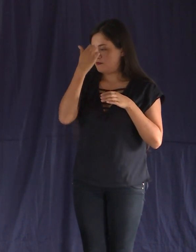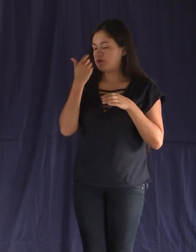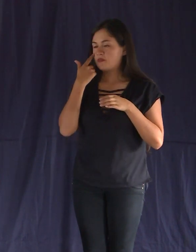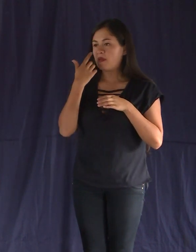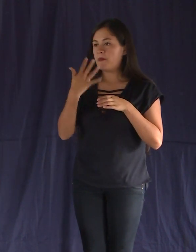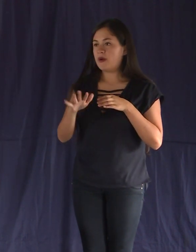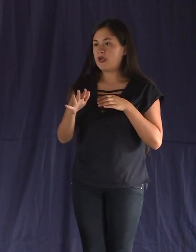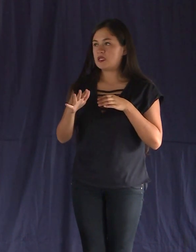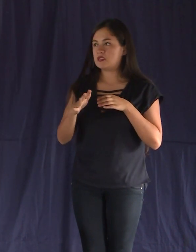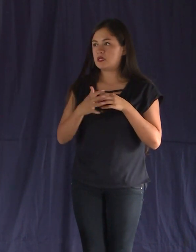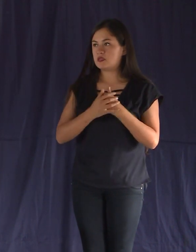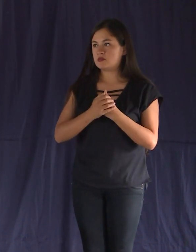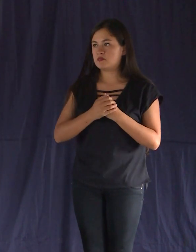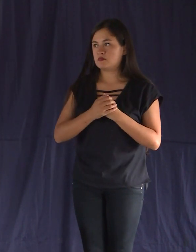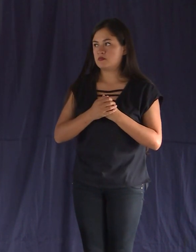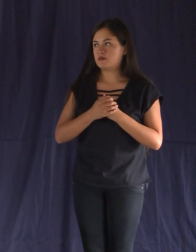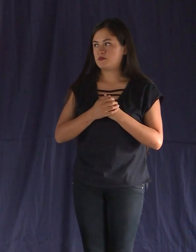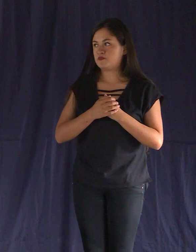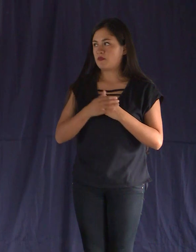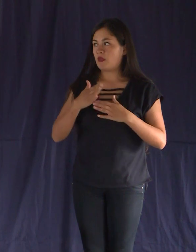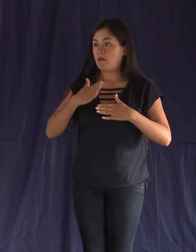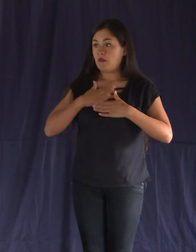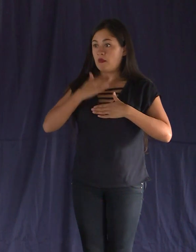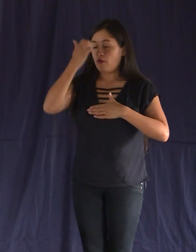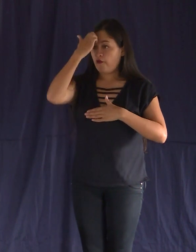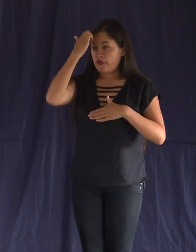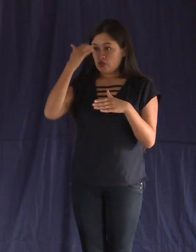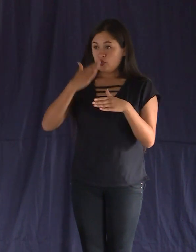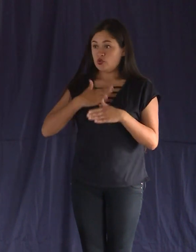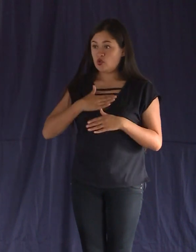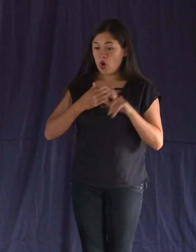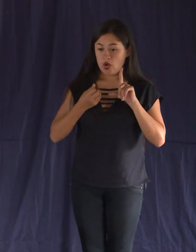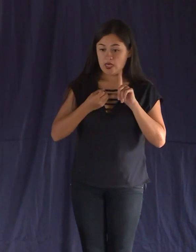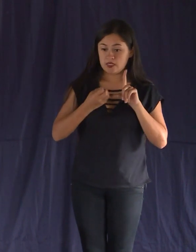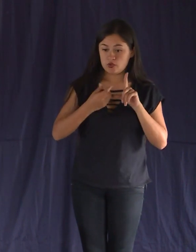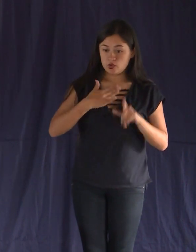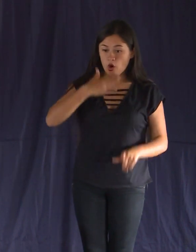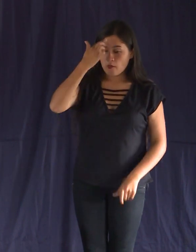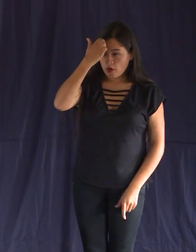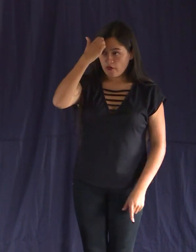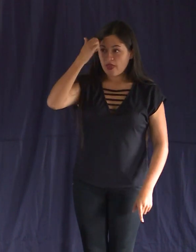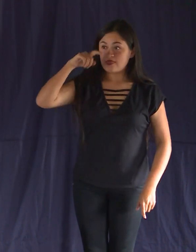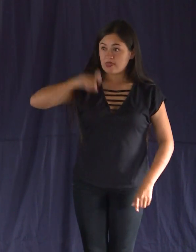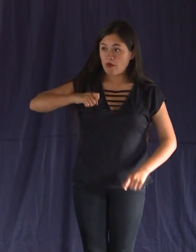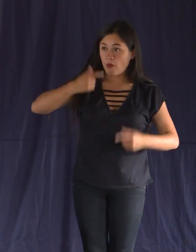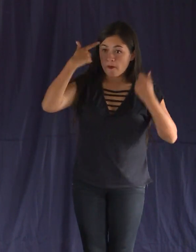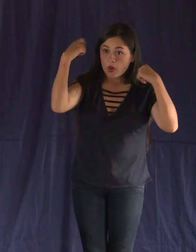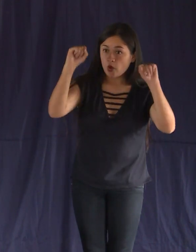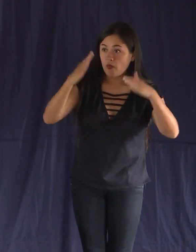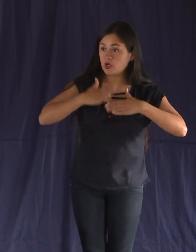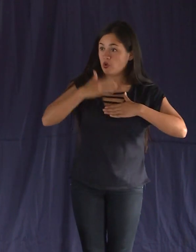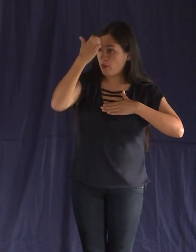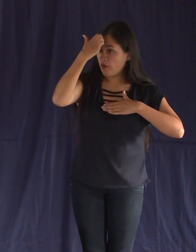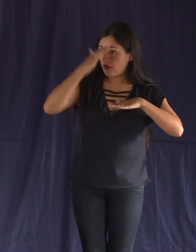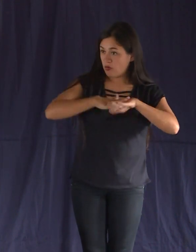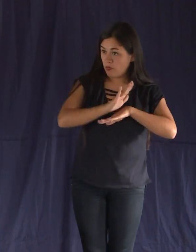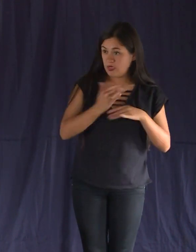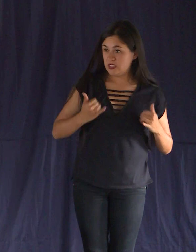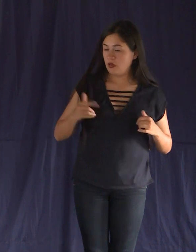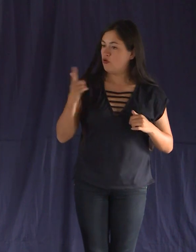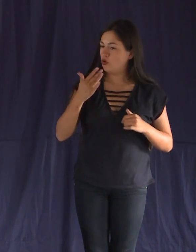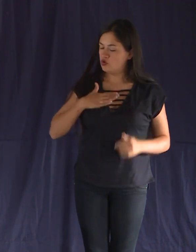ser nuestra profesión, sino es algo que tenemos que tiene que preocuparnos como personas, como